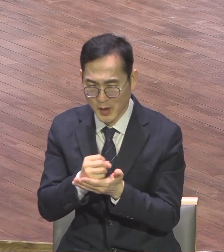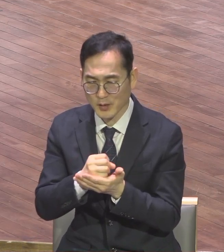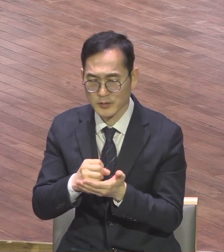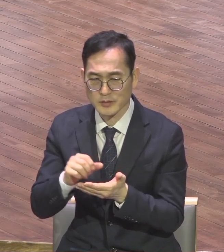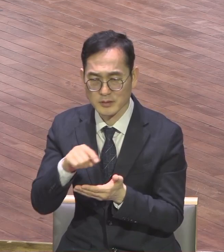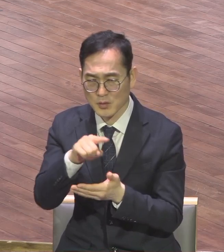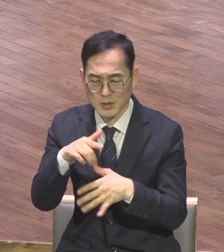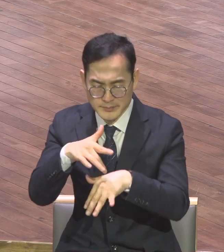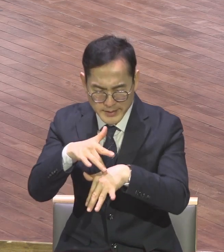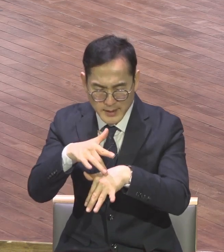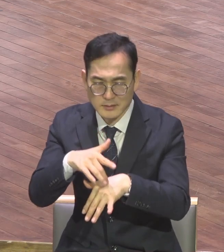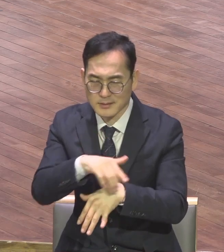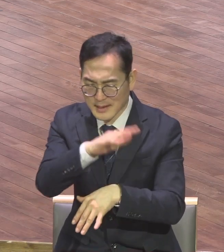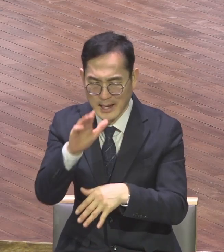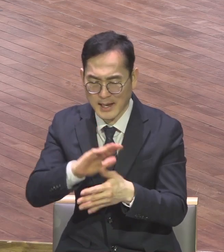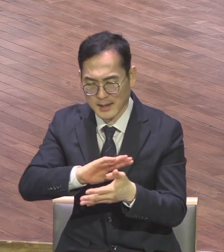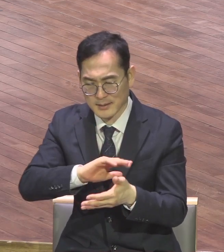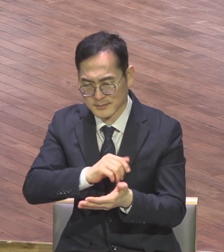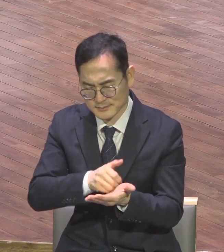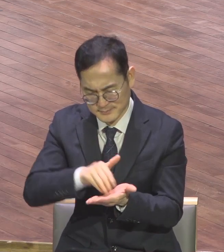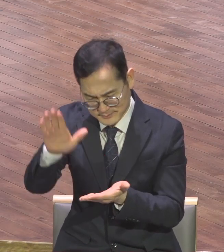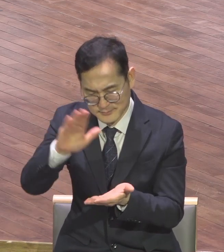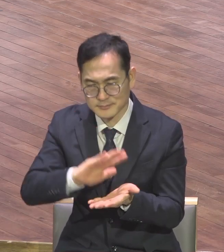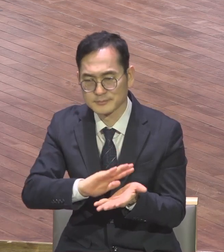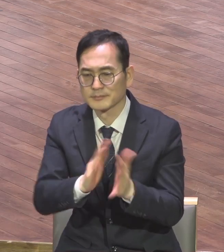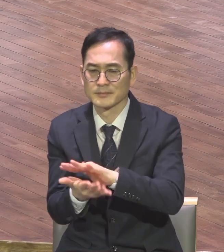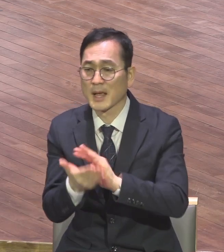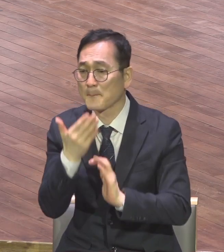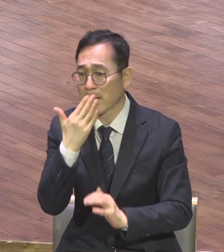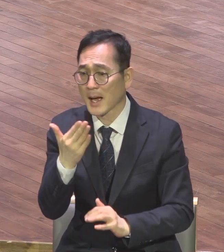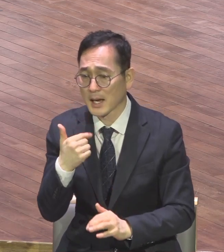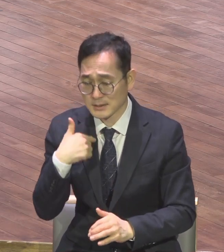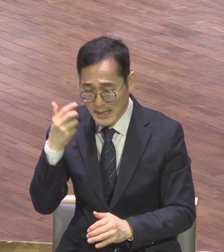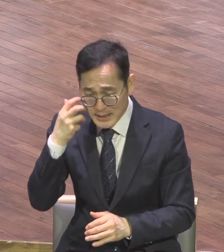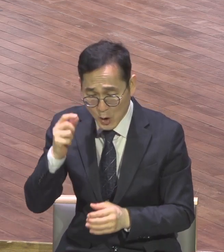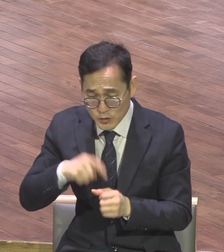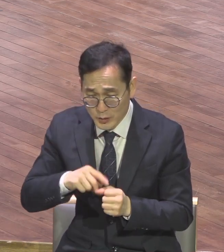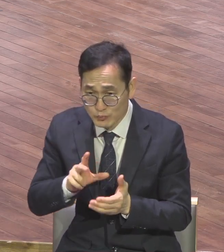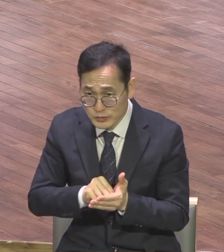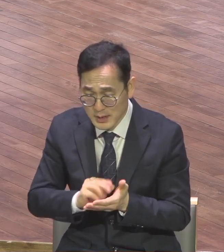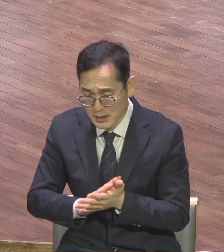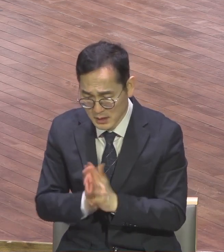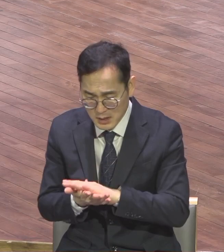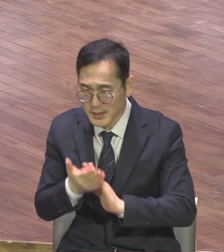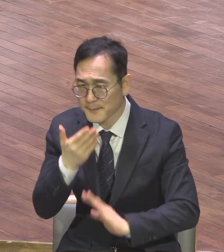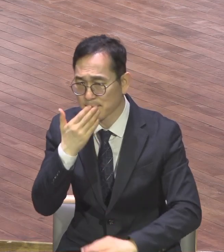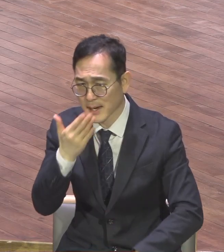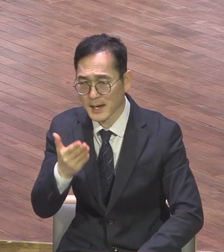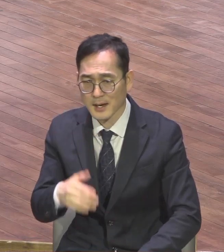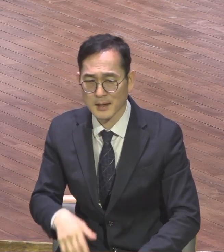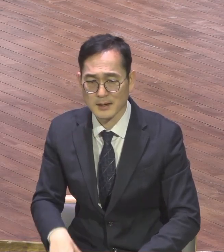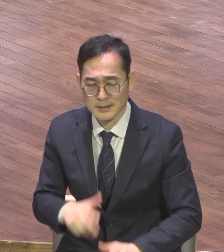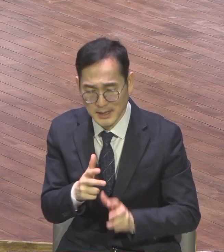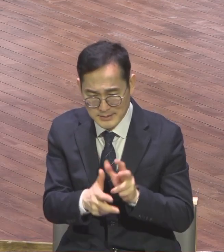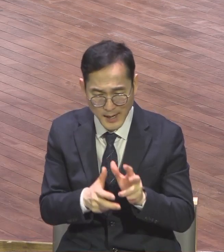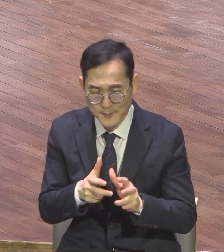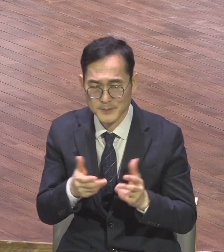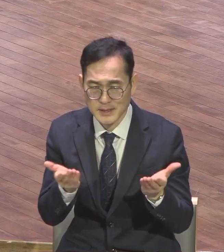있습니다. 나에게 있는 영적 문제 허감 결박할 수 있습니다. 나의 학업 나의 사업 나의